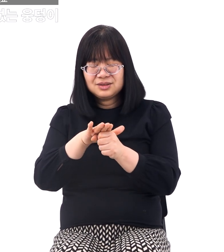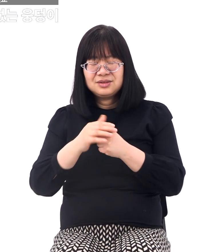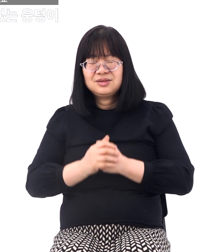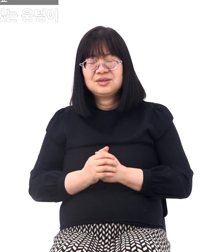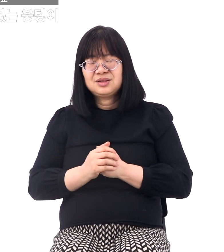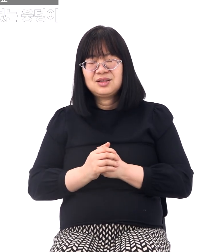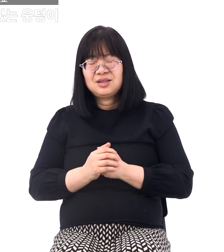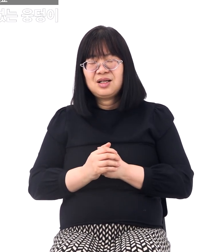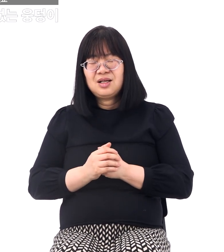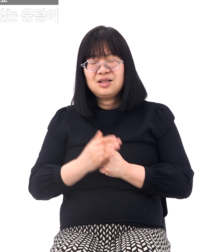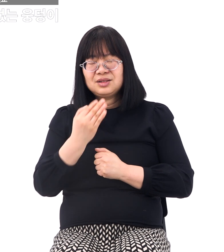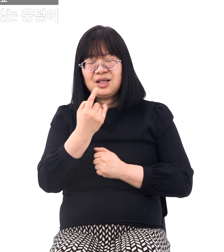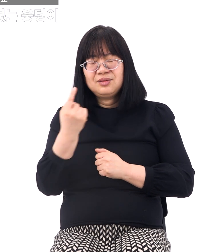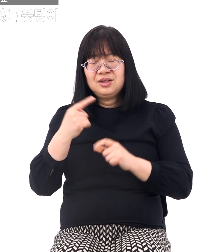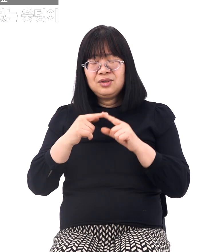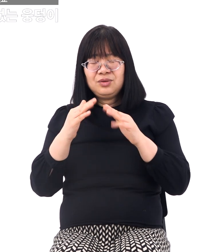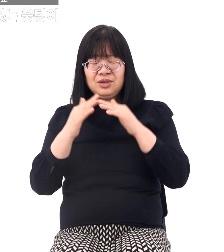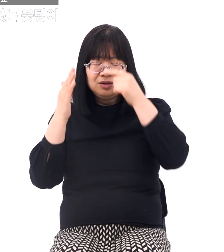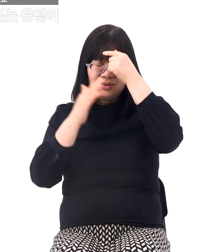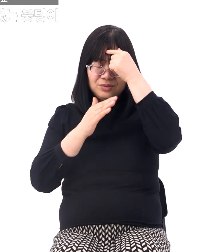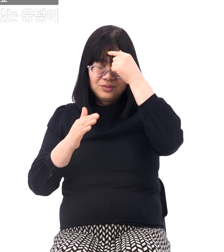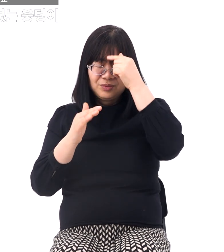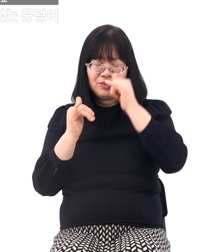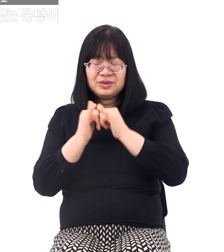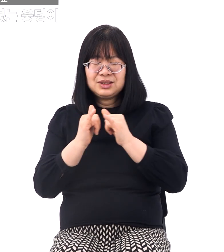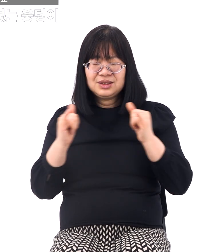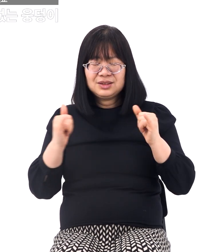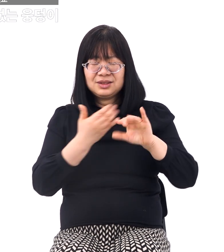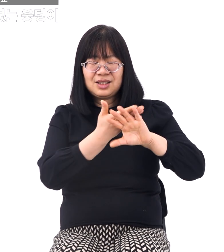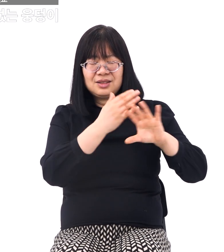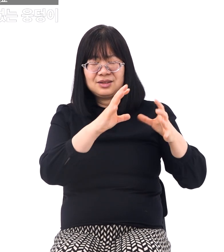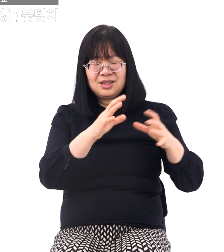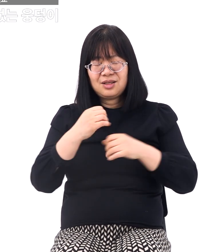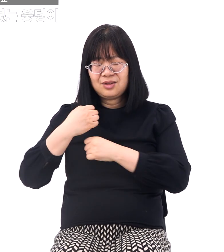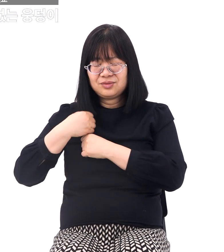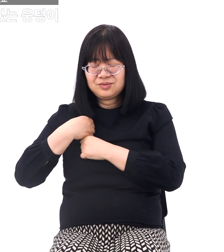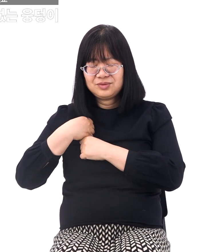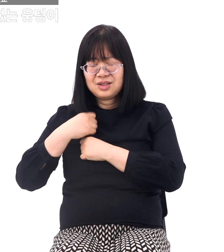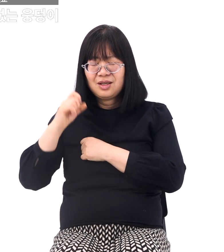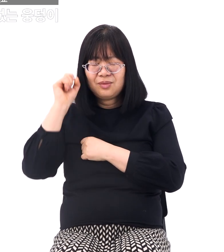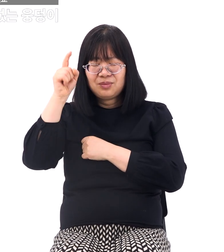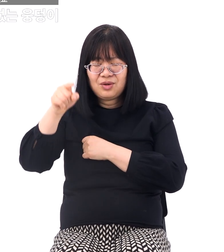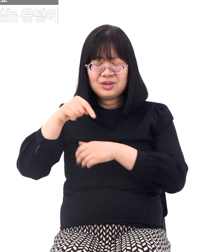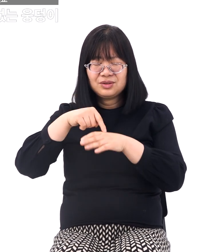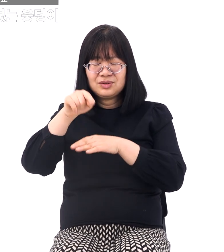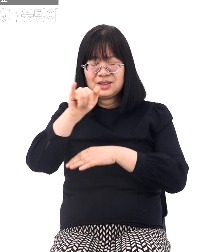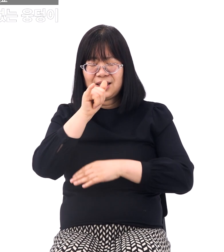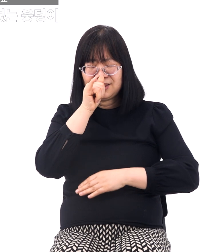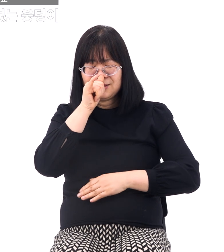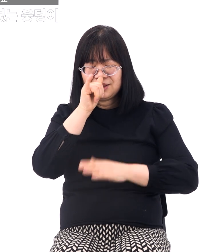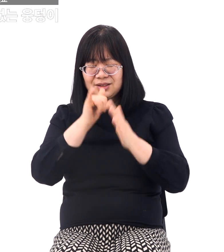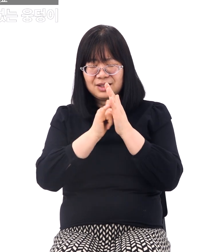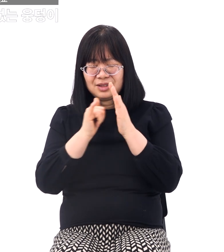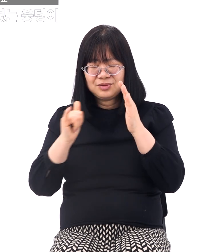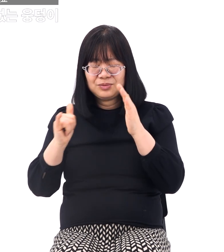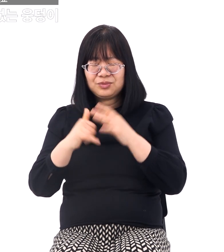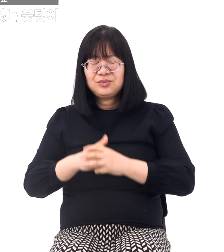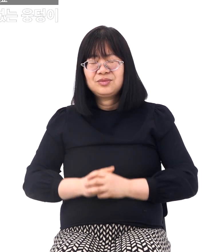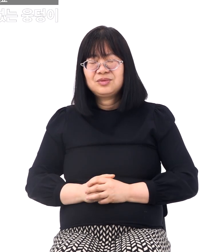사랑하는 삼일의 성도들, 해외, 국내, 멀리 출타해 있는